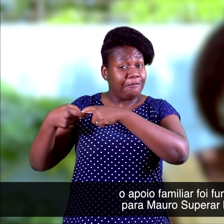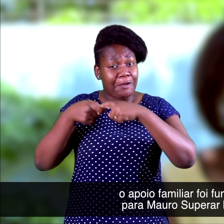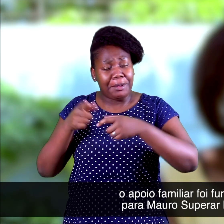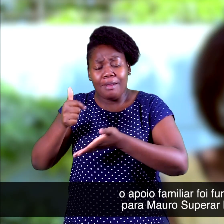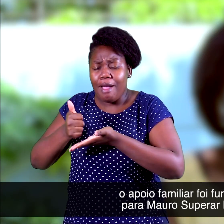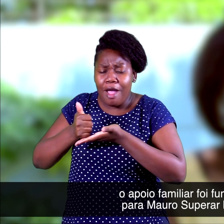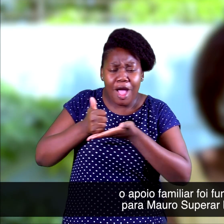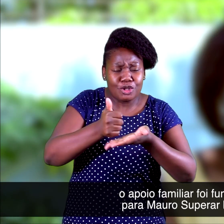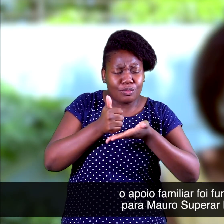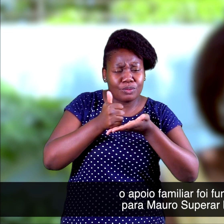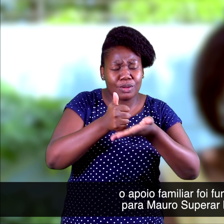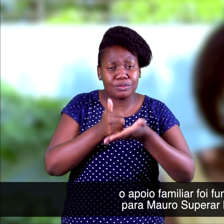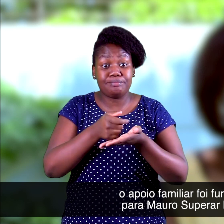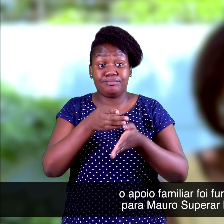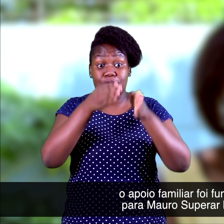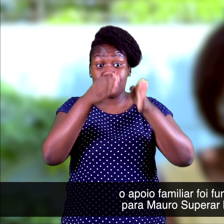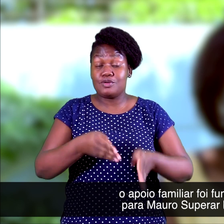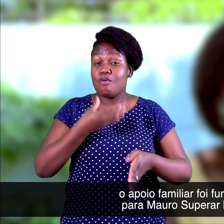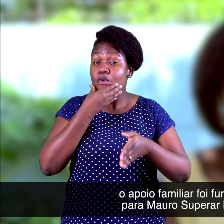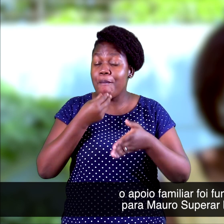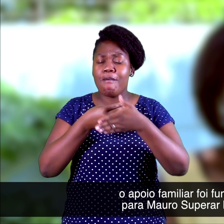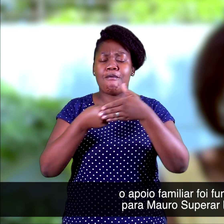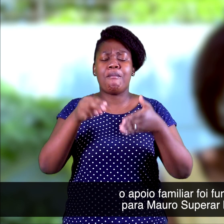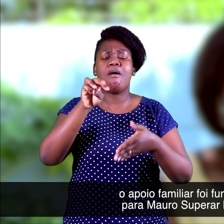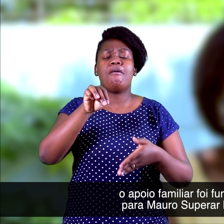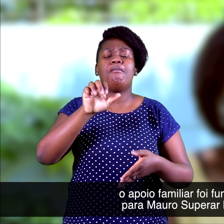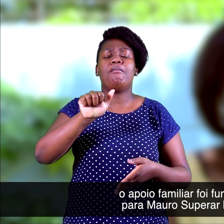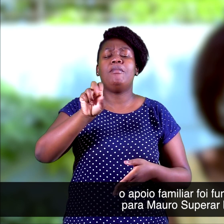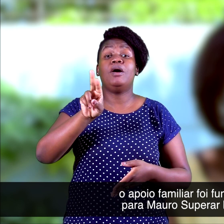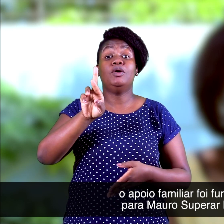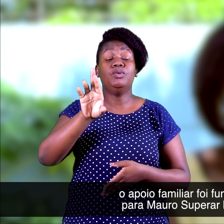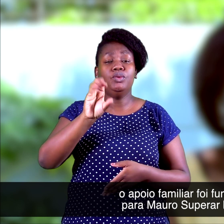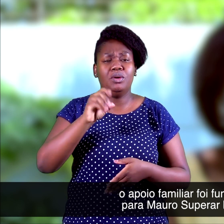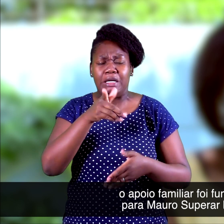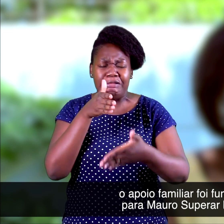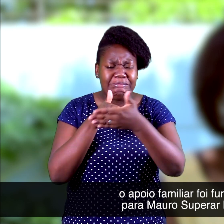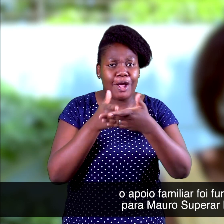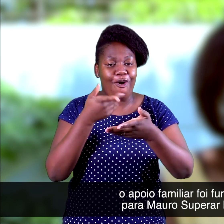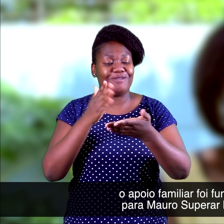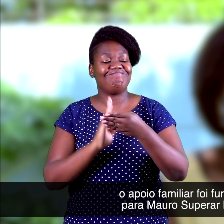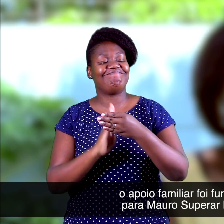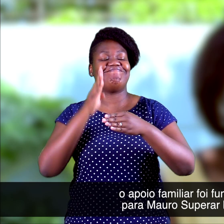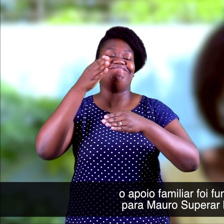O apoio familiar foi fundamental para Mauro superar barreiras.